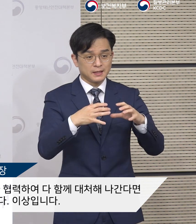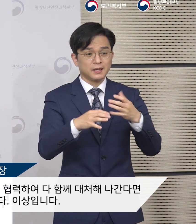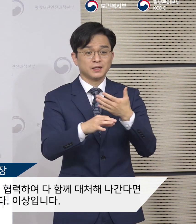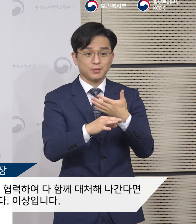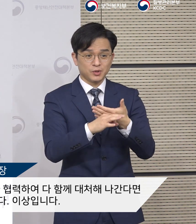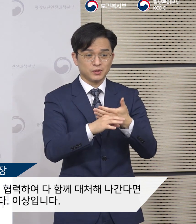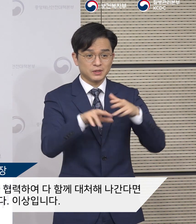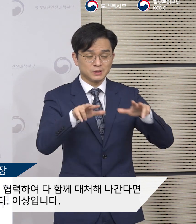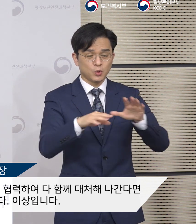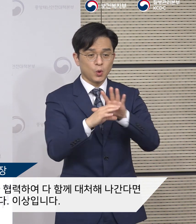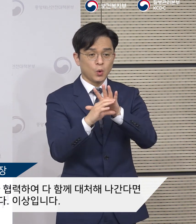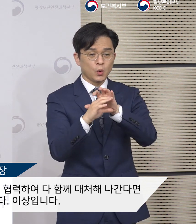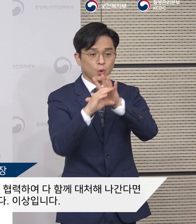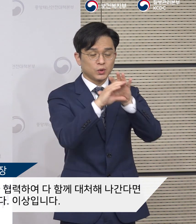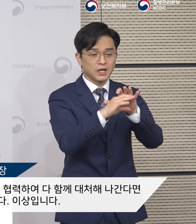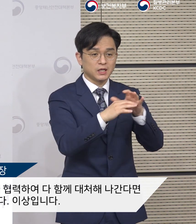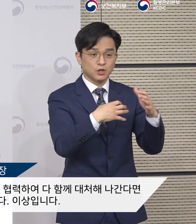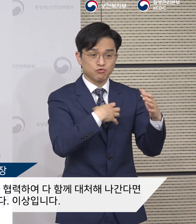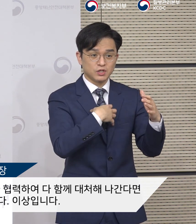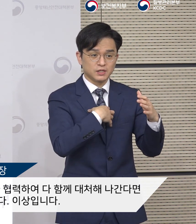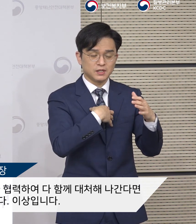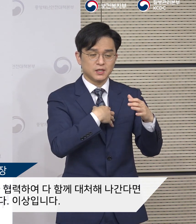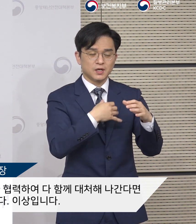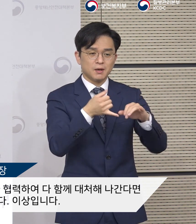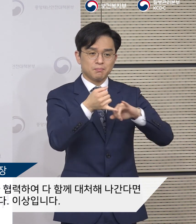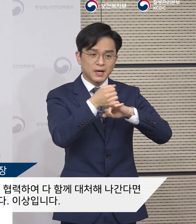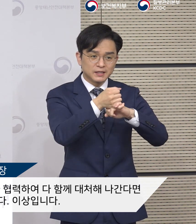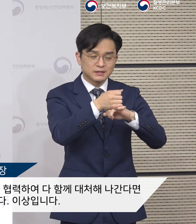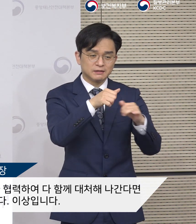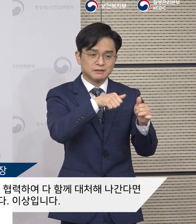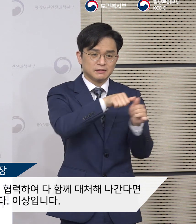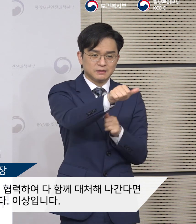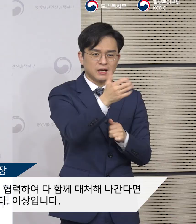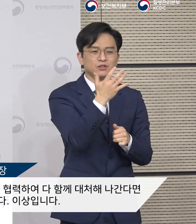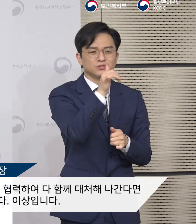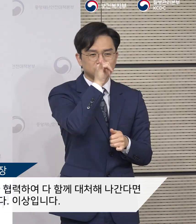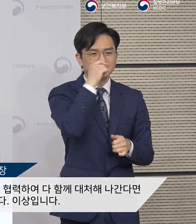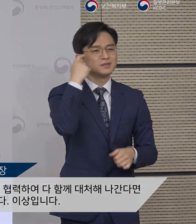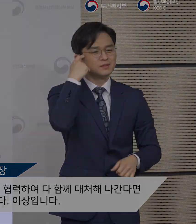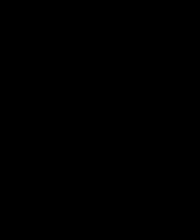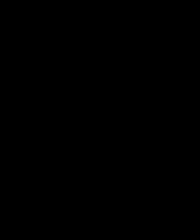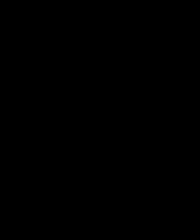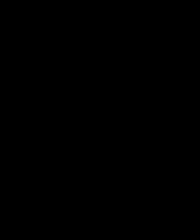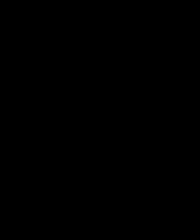나간다면 지금의 위기는 분명히 극복할 수 있을 것입니다. 네, 이상입니다.